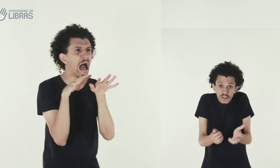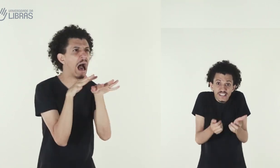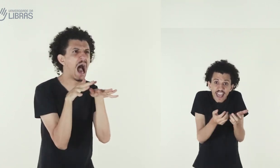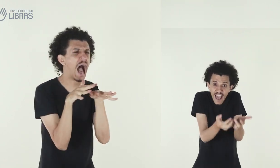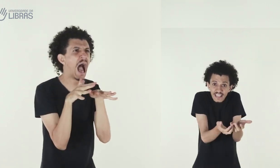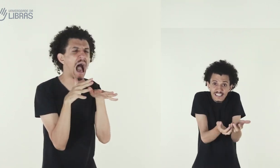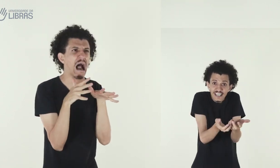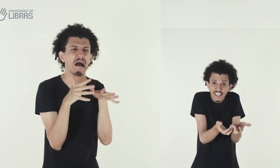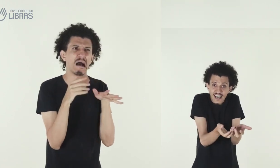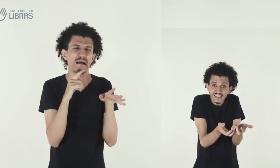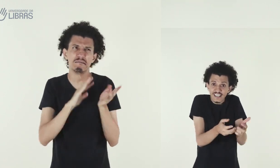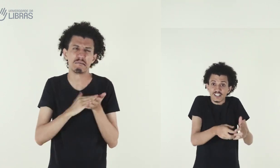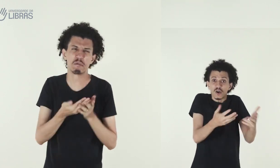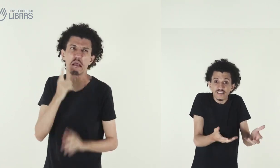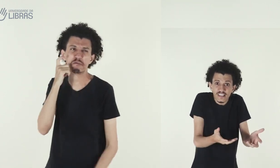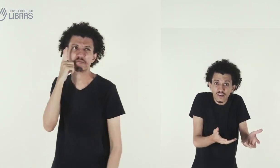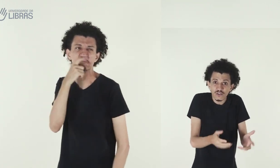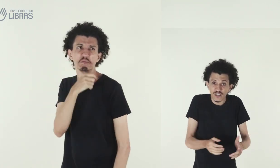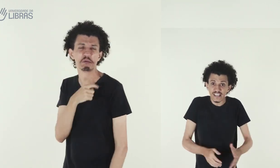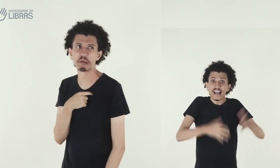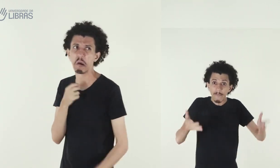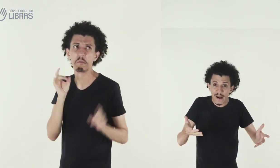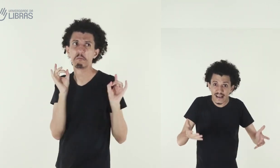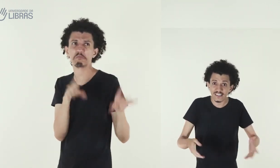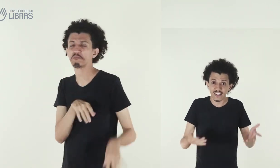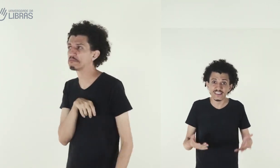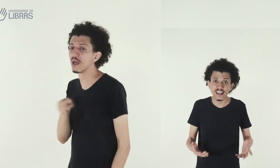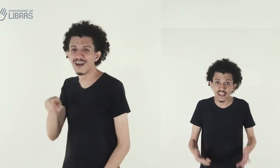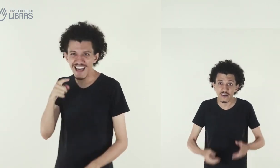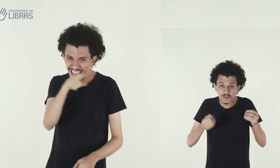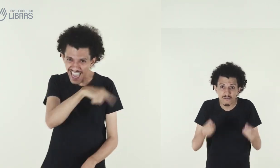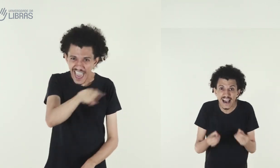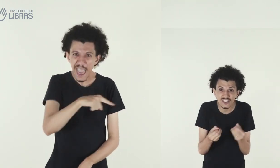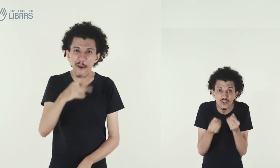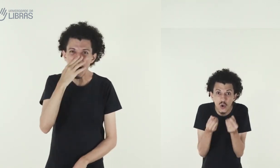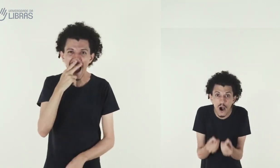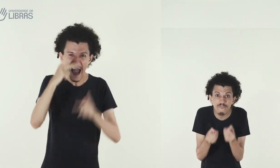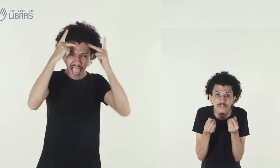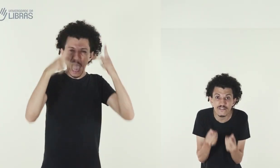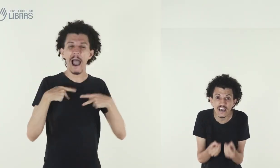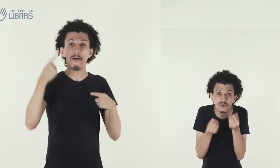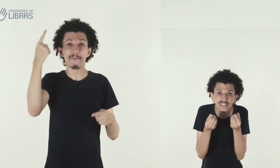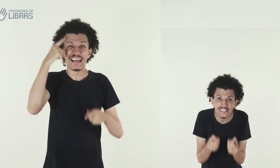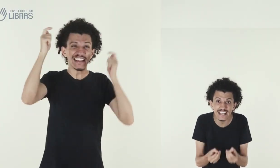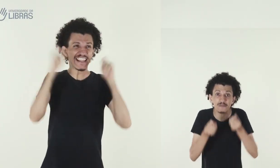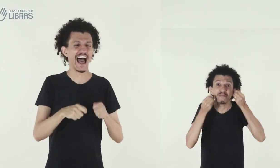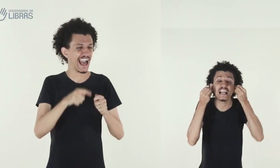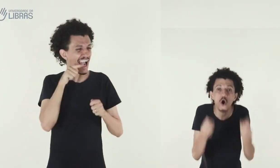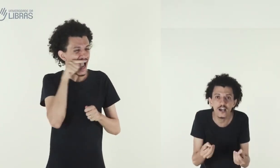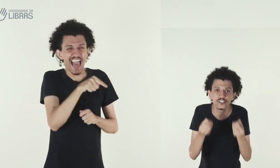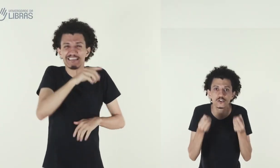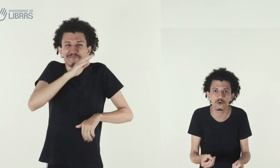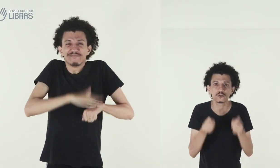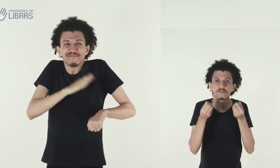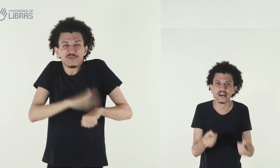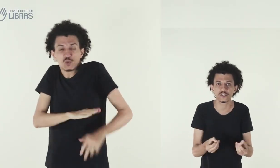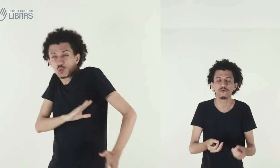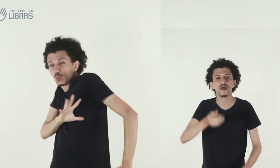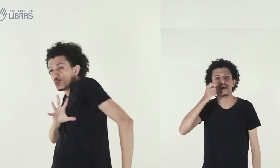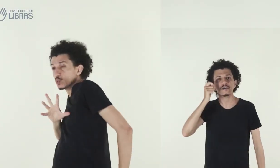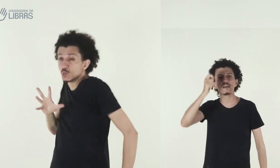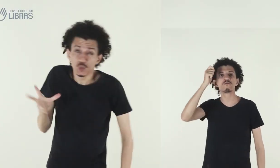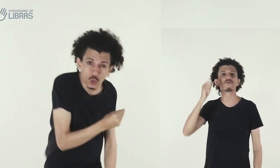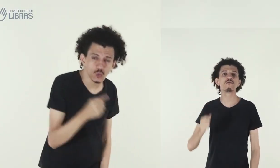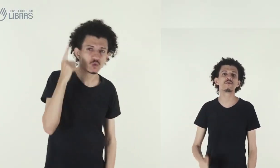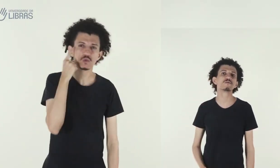aprender. Como se eles achassem que sozinhos fossem capazes de atender os mais de 9,7 milhões de surdos do